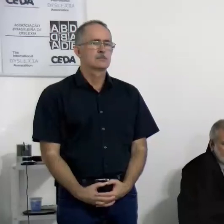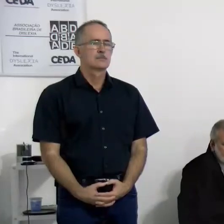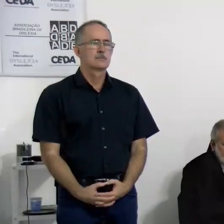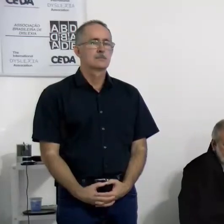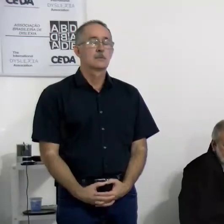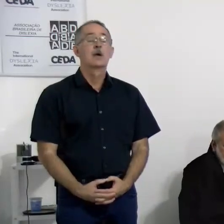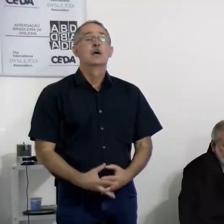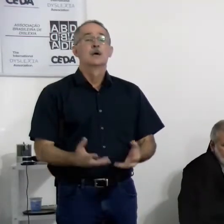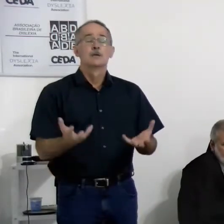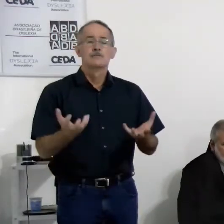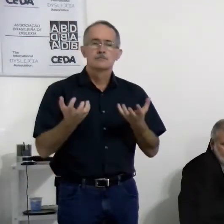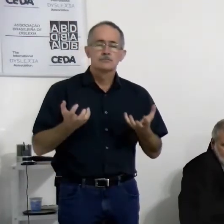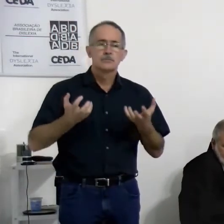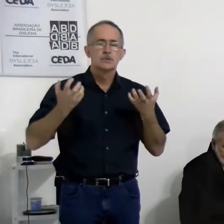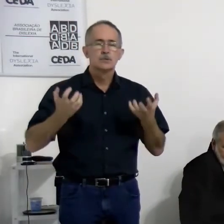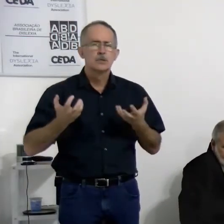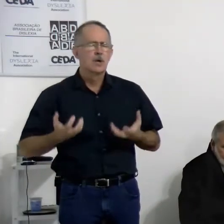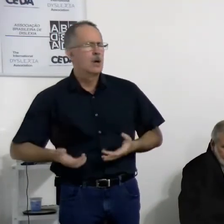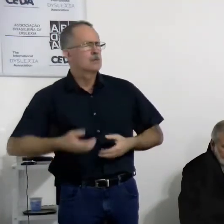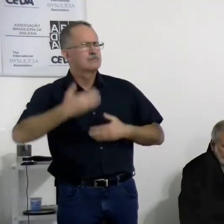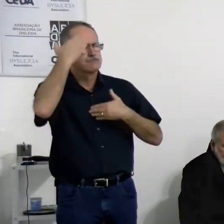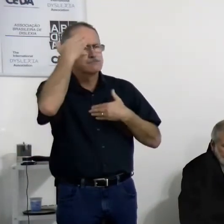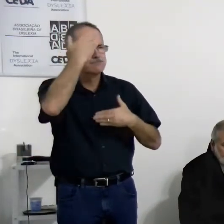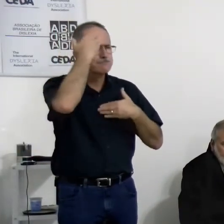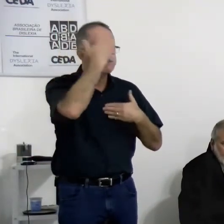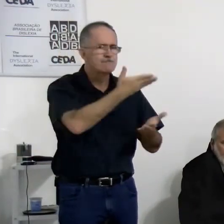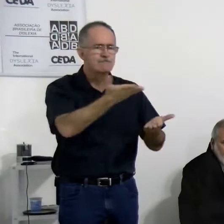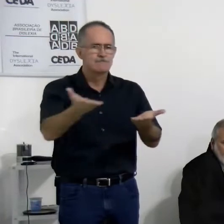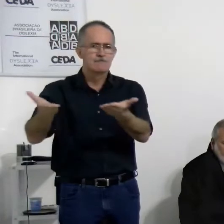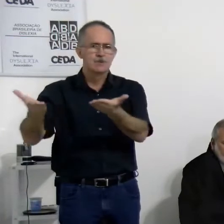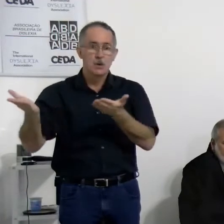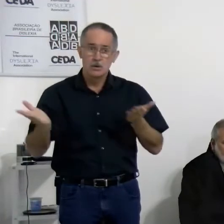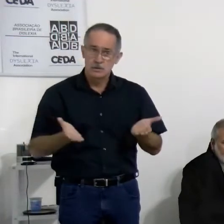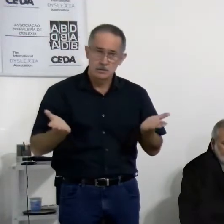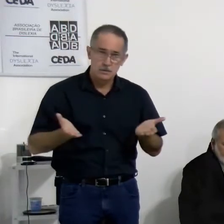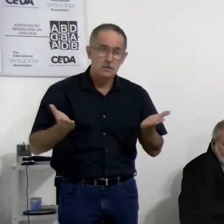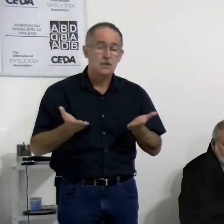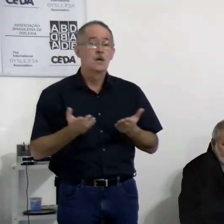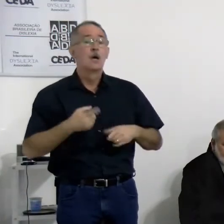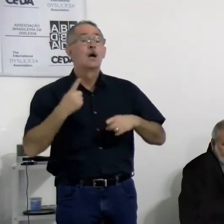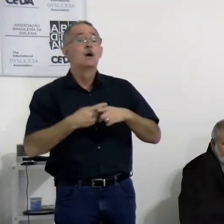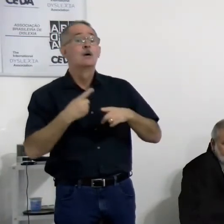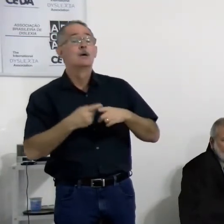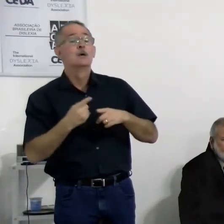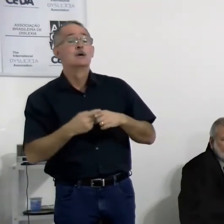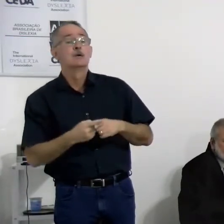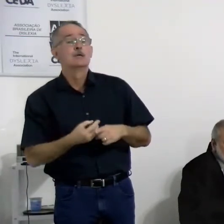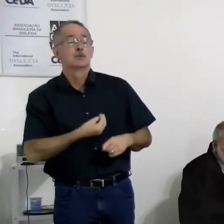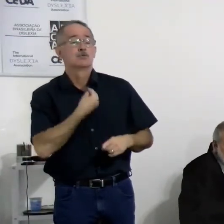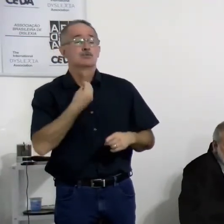Bem, então gostaríamos de agradecer muito a vocês, todos, aqui, por estarem presentes. Nós